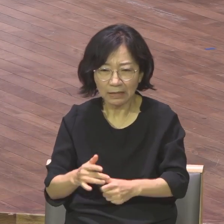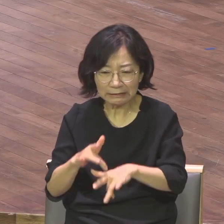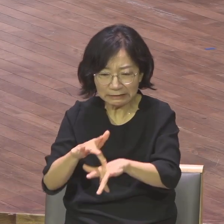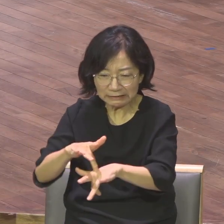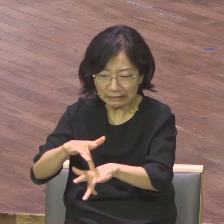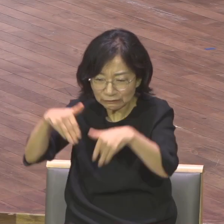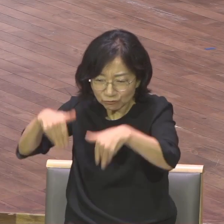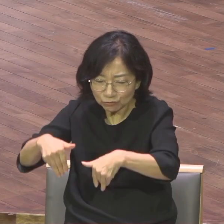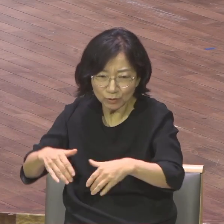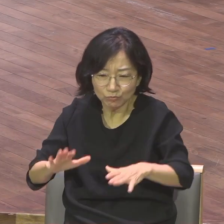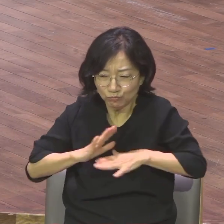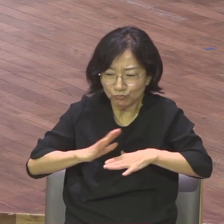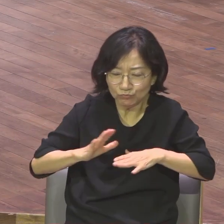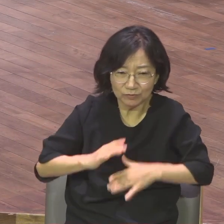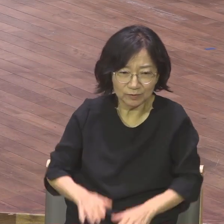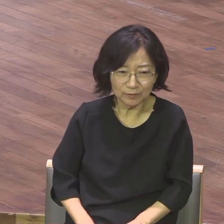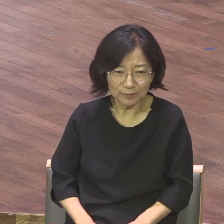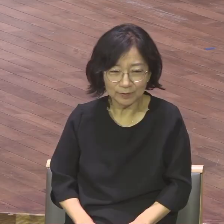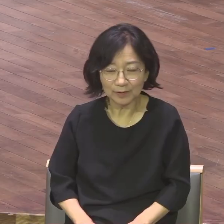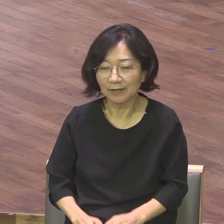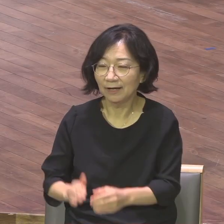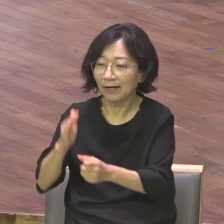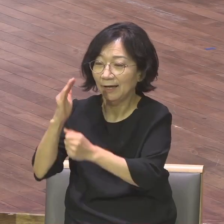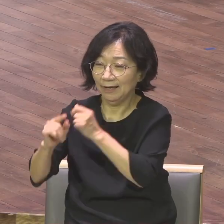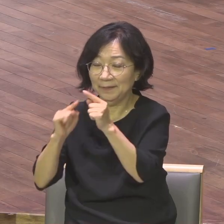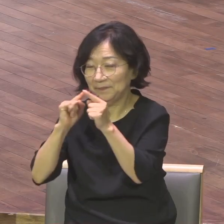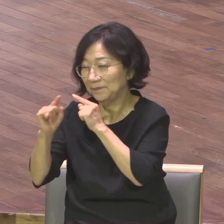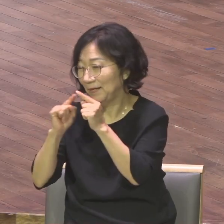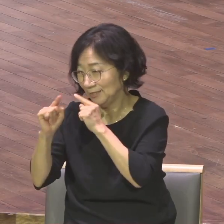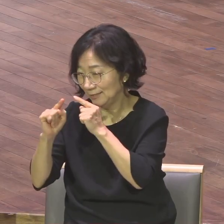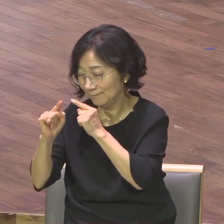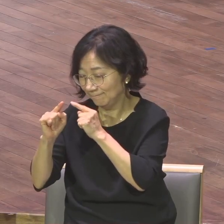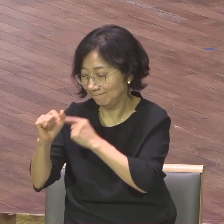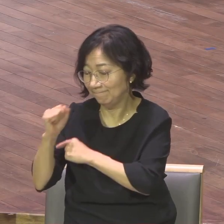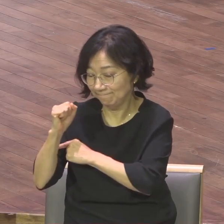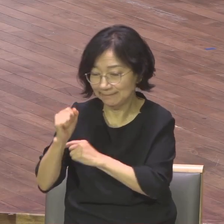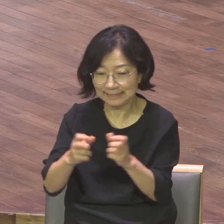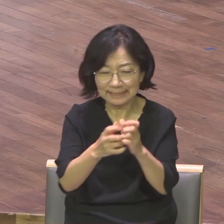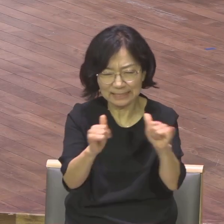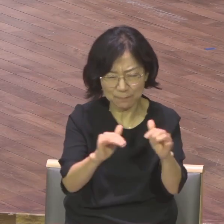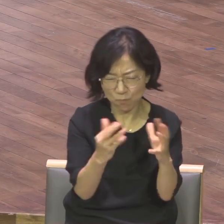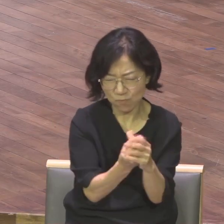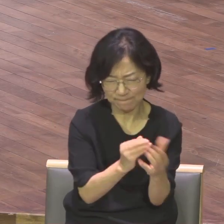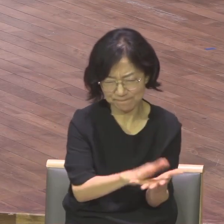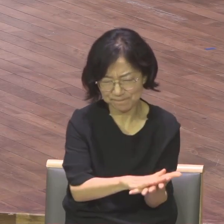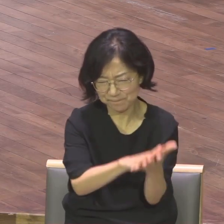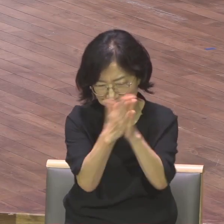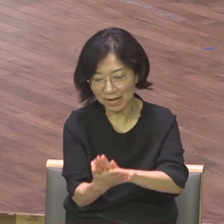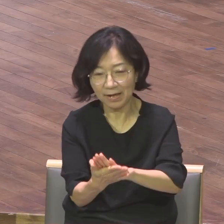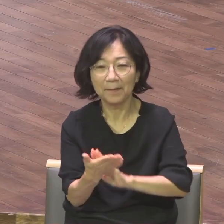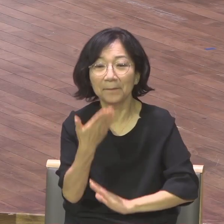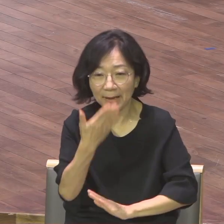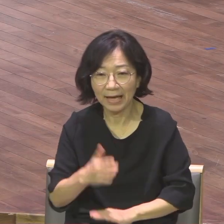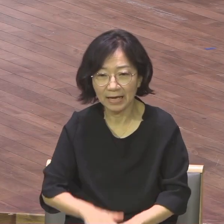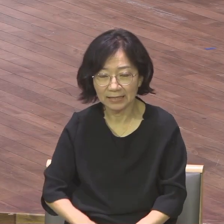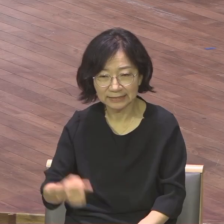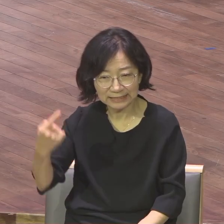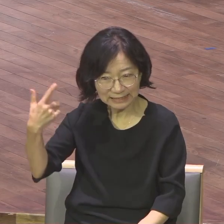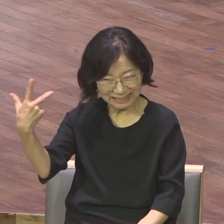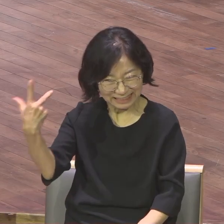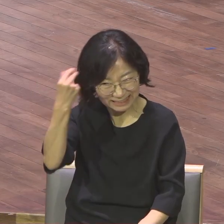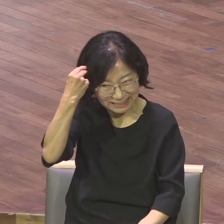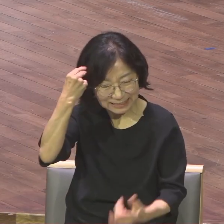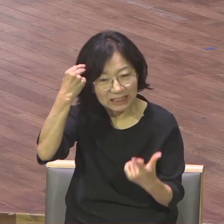하나님 말씀은 사람을 완전히 바꿔놓기 때문에, 사상을 바꿔버리기